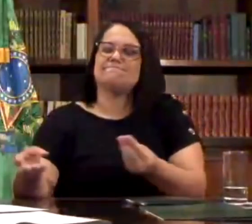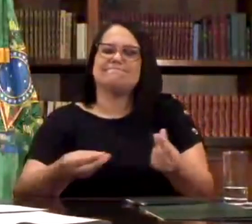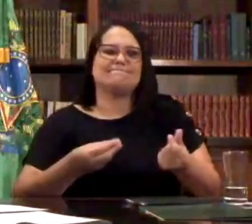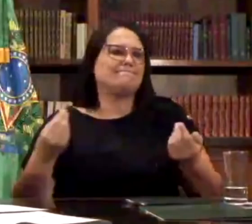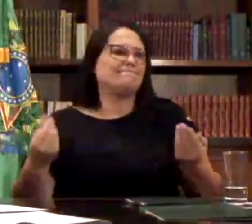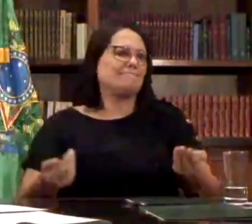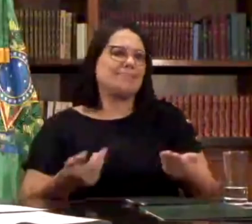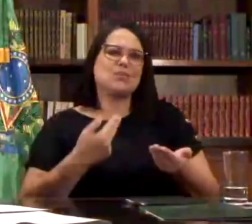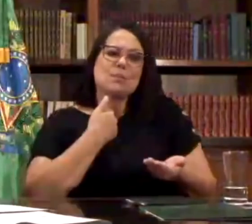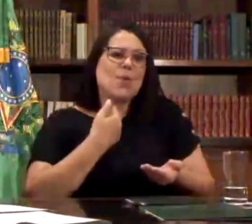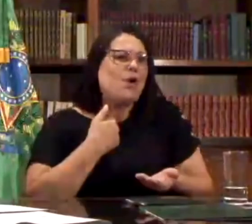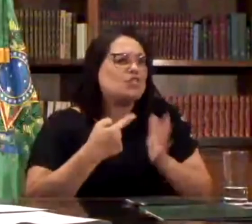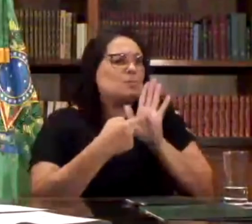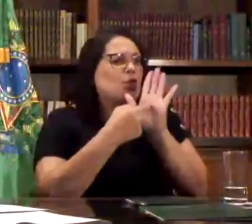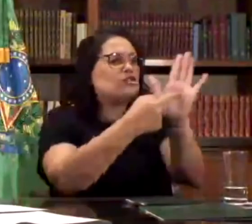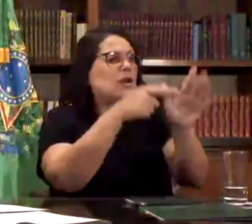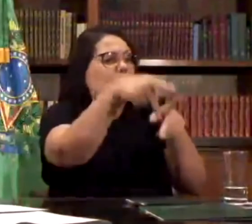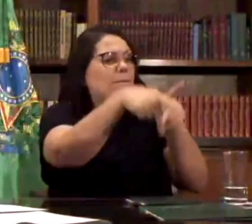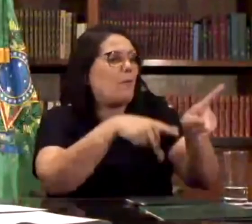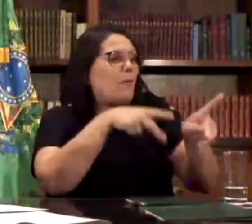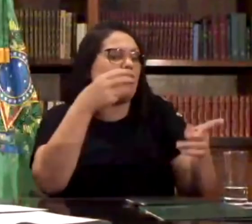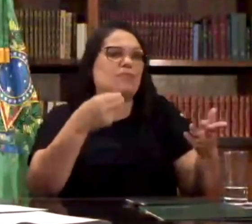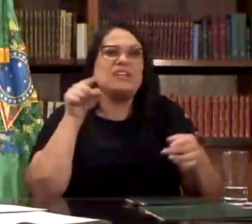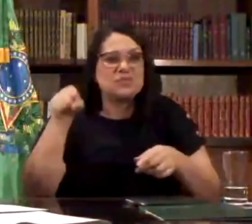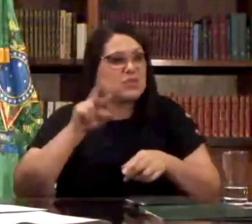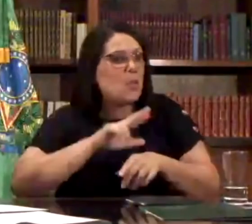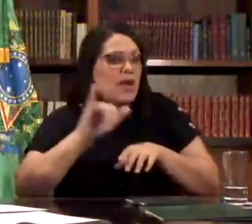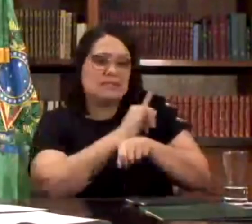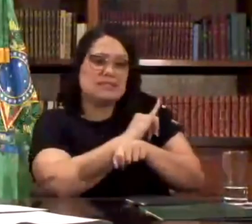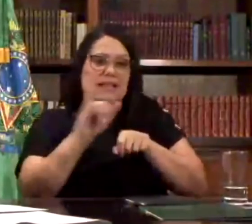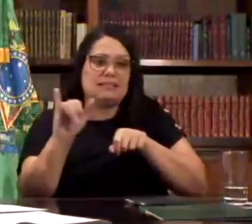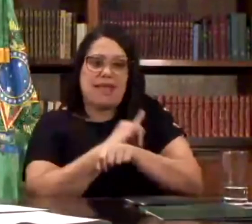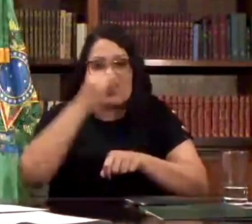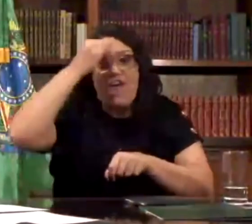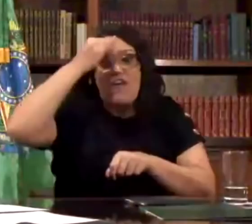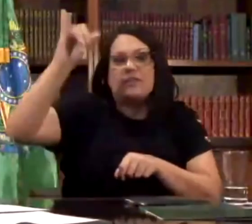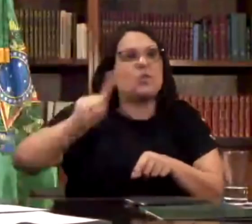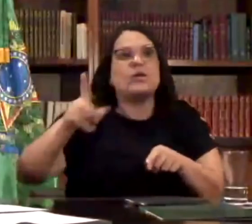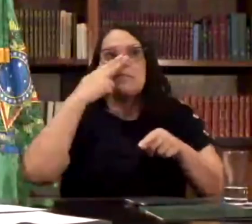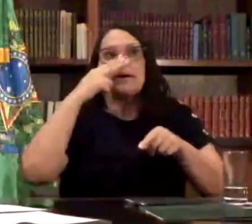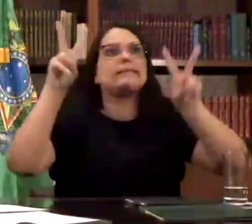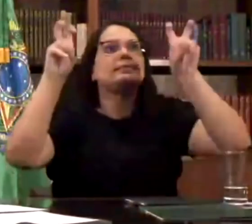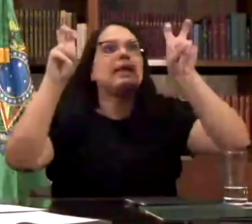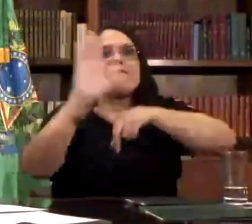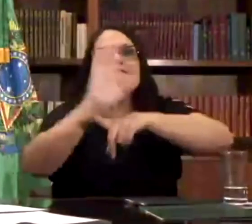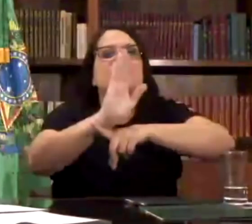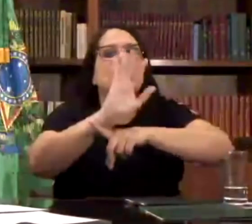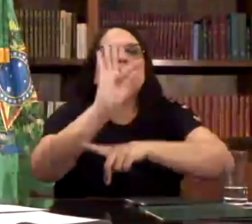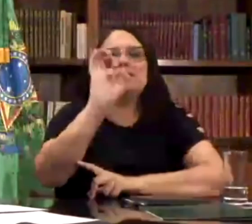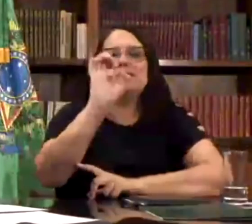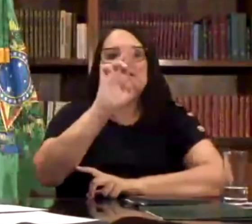levada ao conhecimento público. Isso aqui não é medidas preventivas, de precaução. Isso é medida de terror. Filme de terror. Eu não